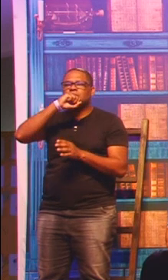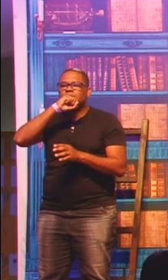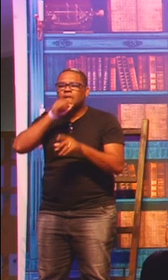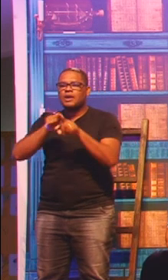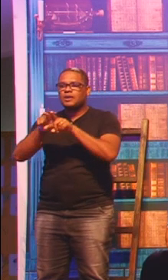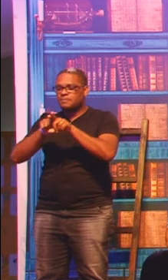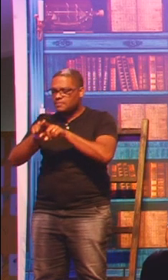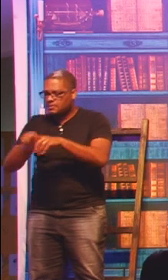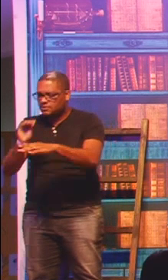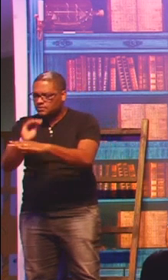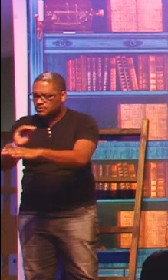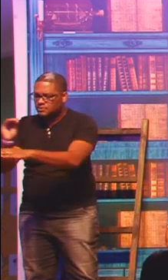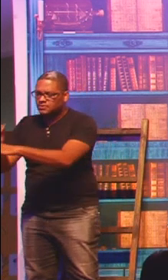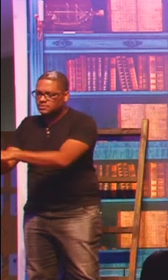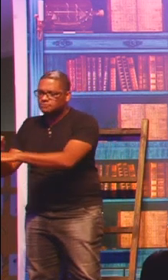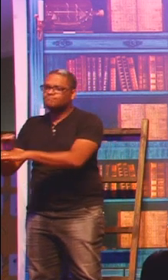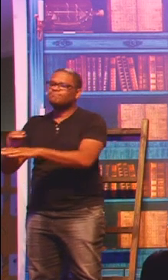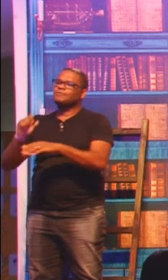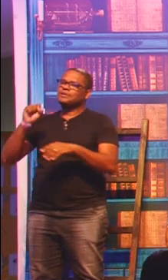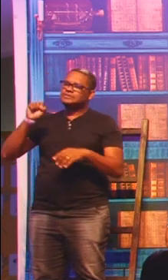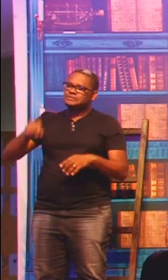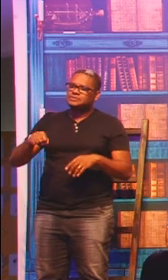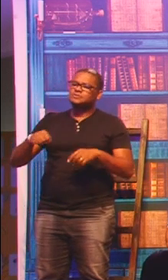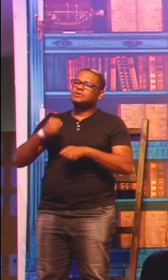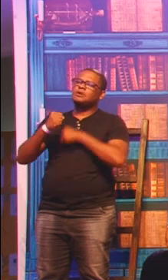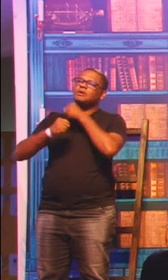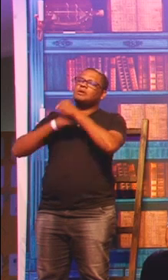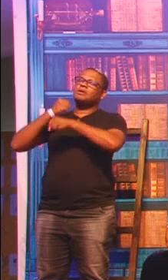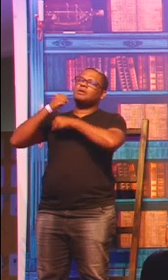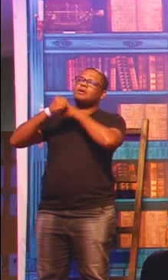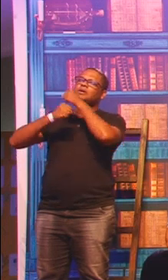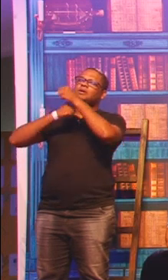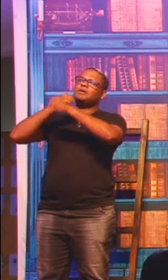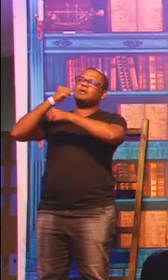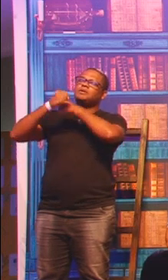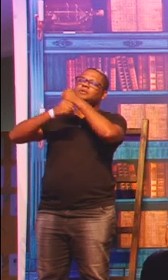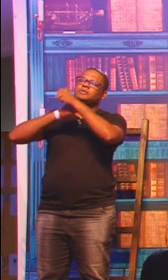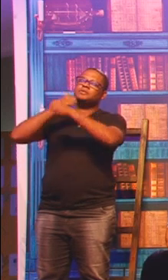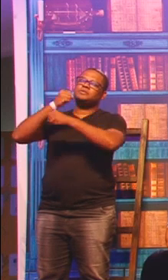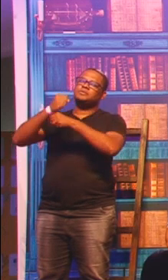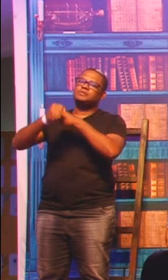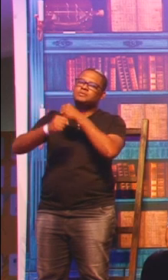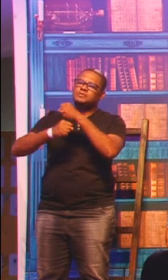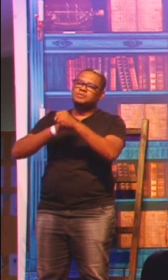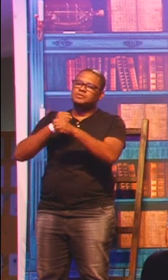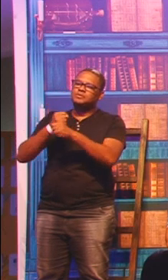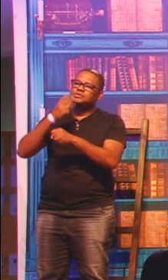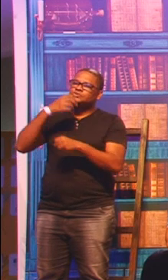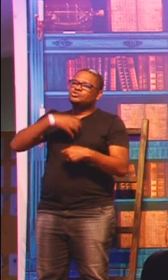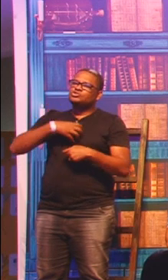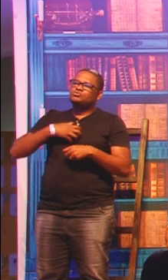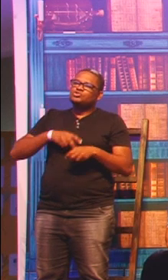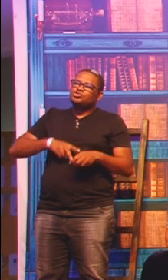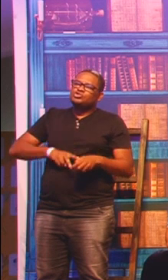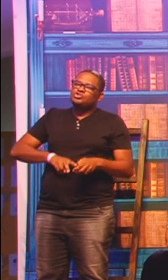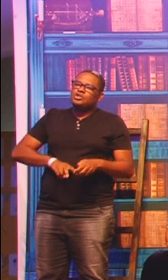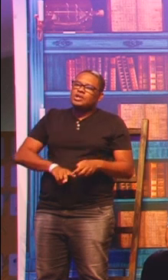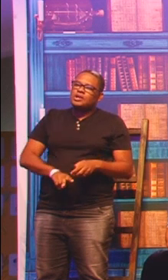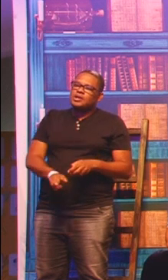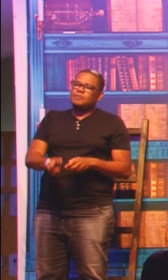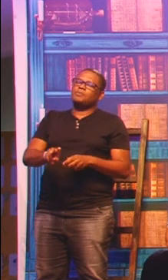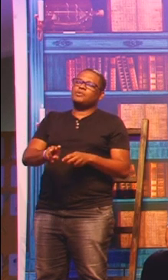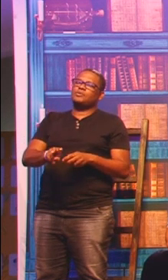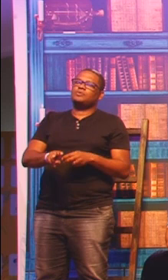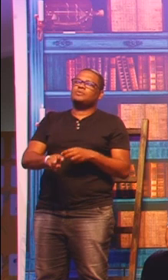mais novos. Foi assim que vimos os anos passarem, que nos sentimos quase siamesas ao dividir o mesmo